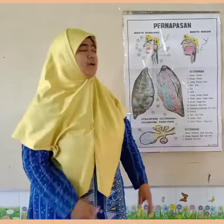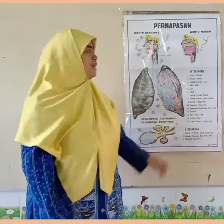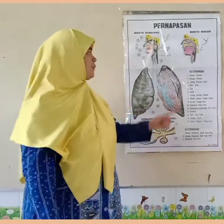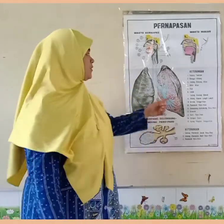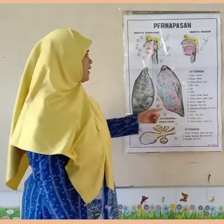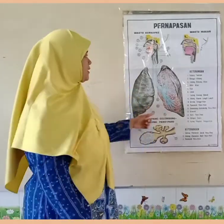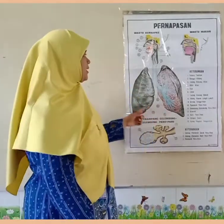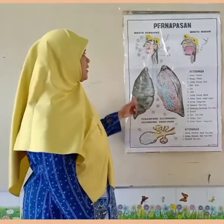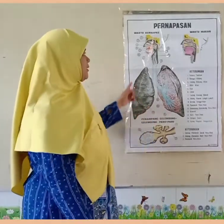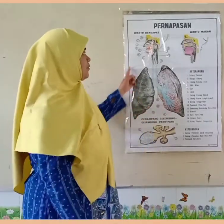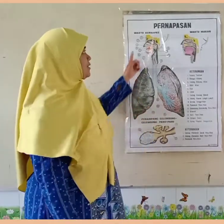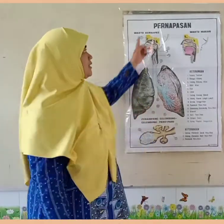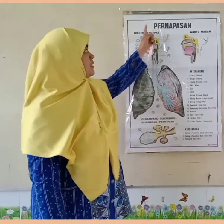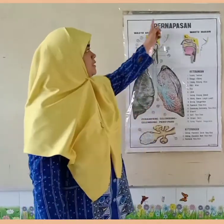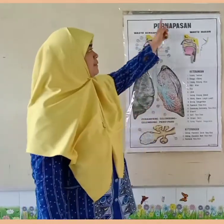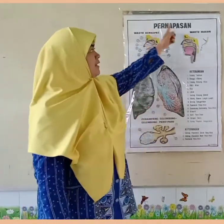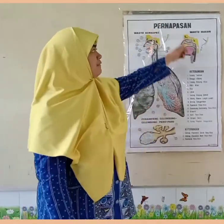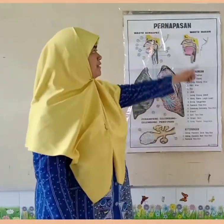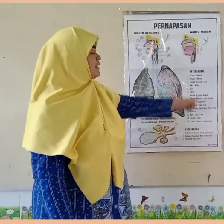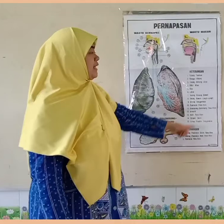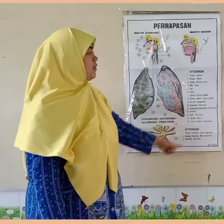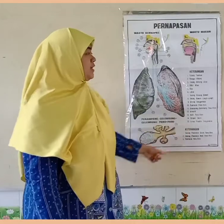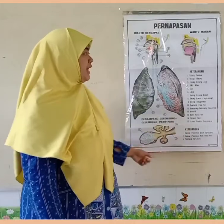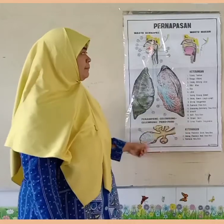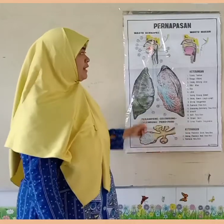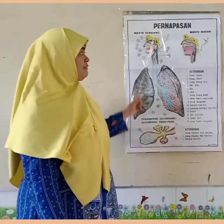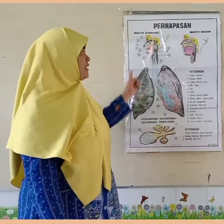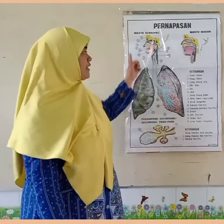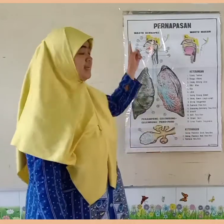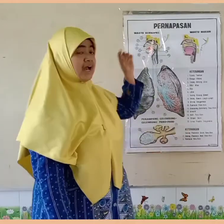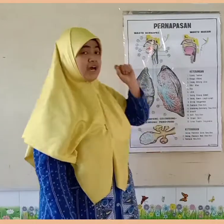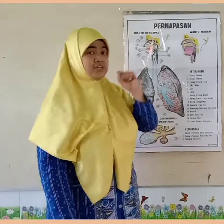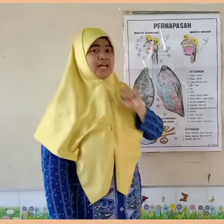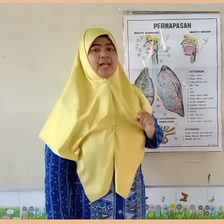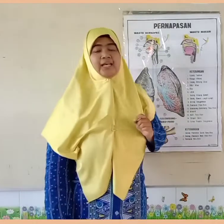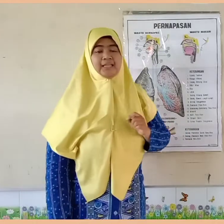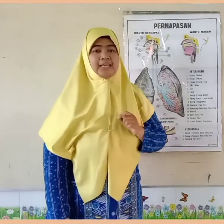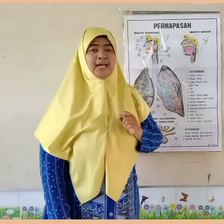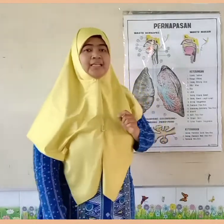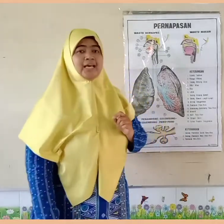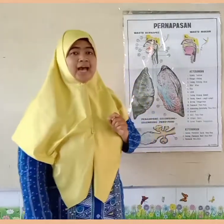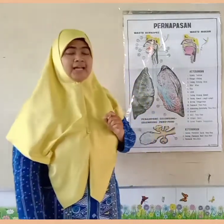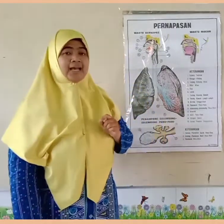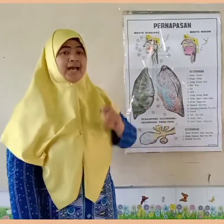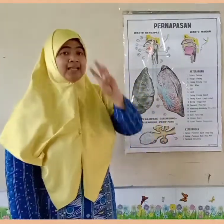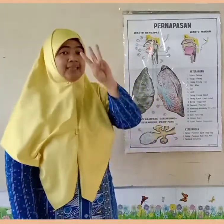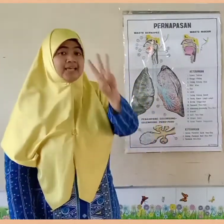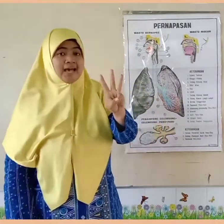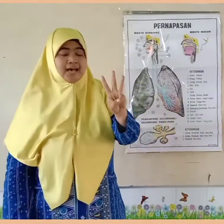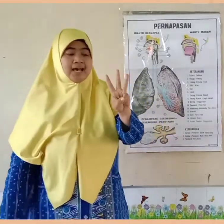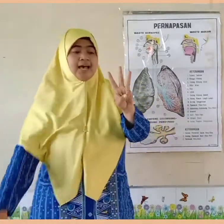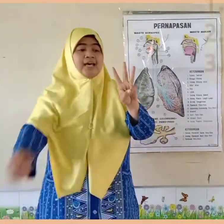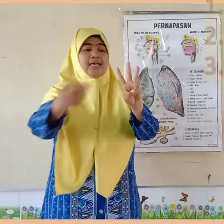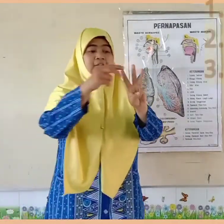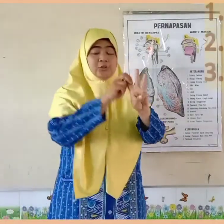adalah proses pernafasan, dan organ pernafasan yang harus kalian ingat-ingat ada 3: